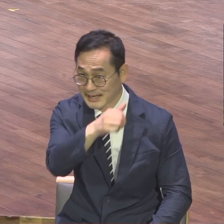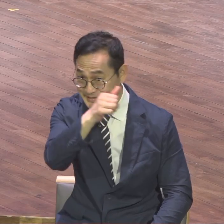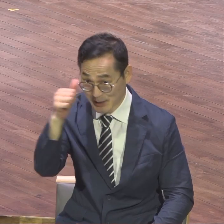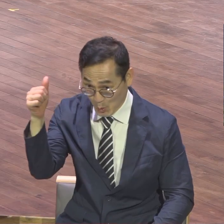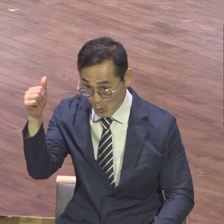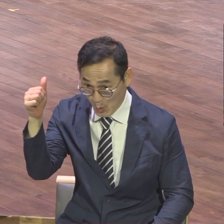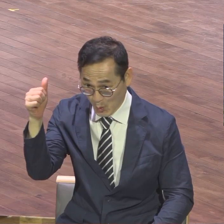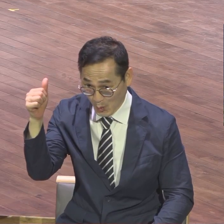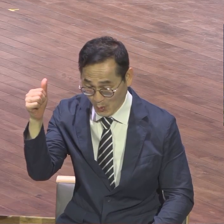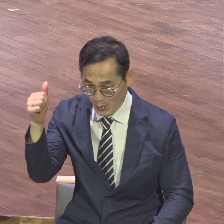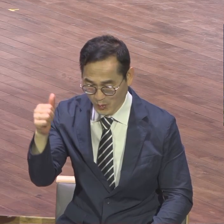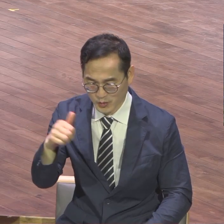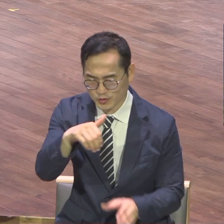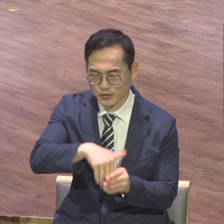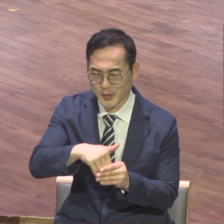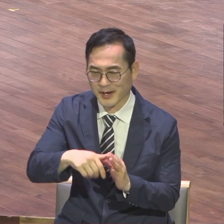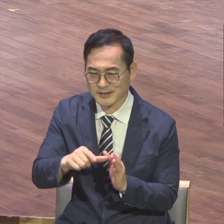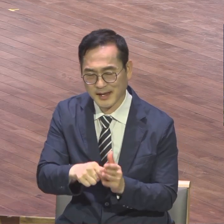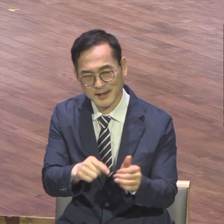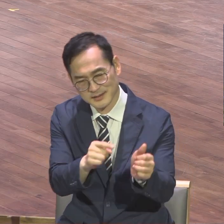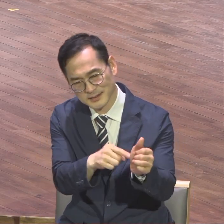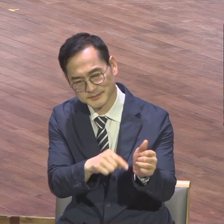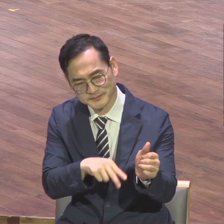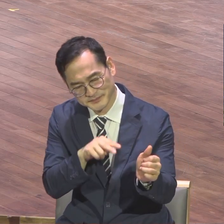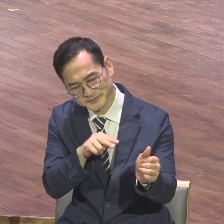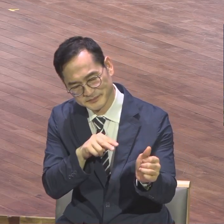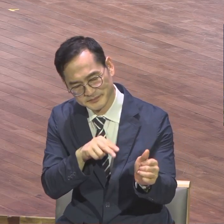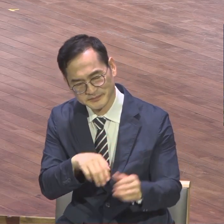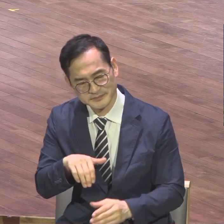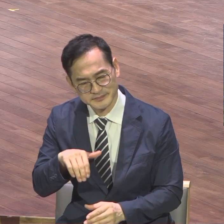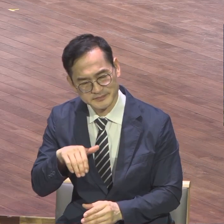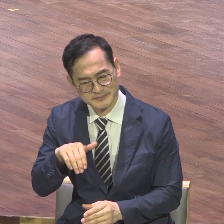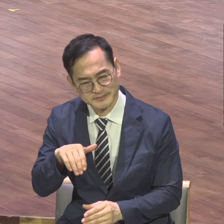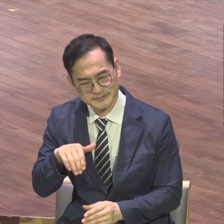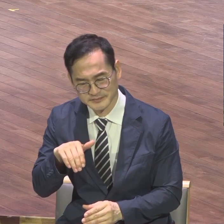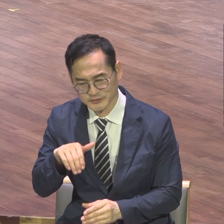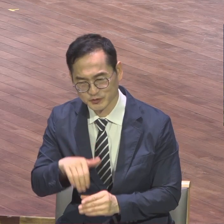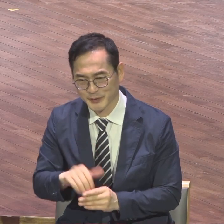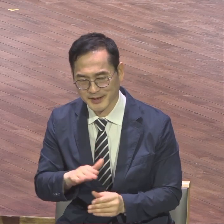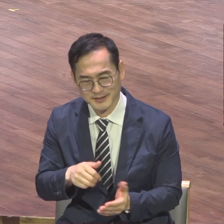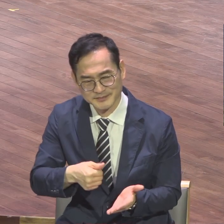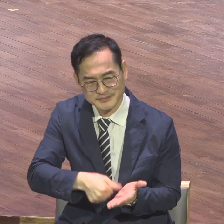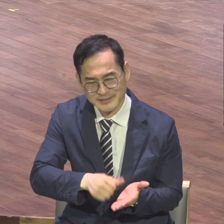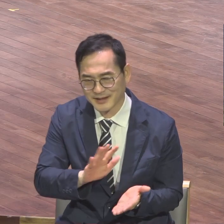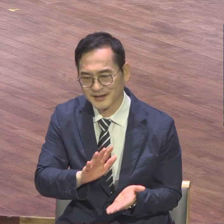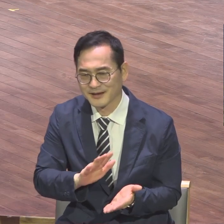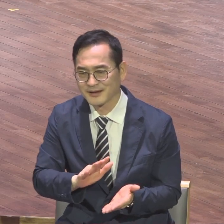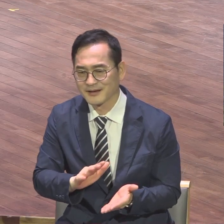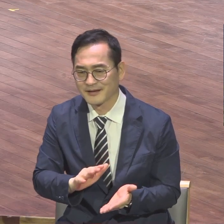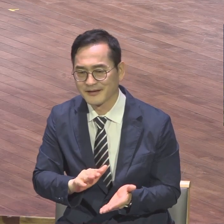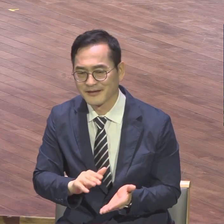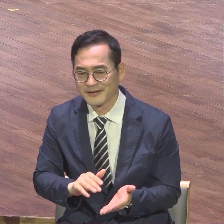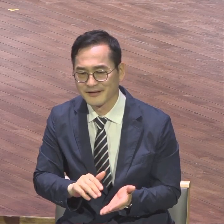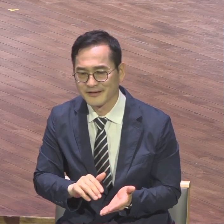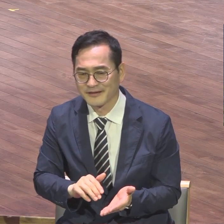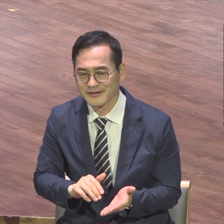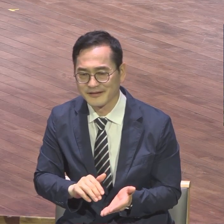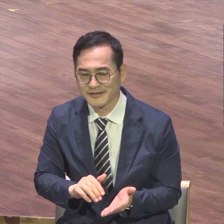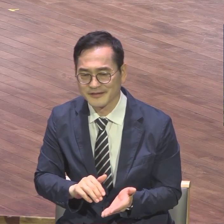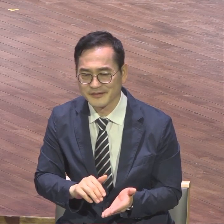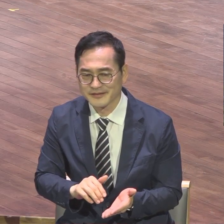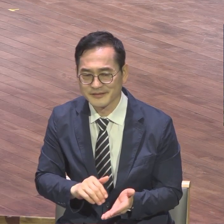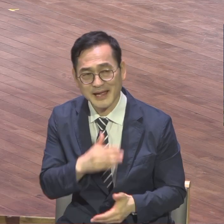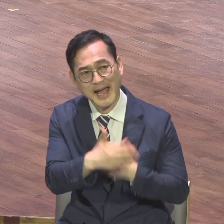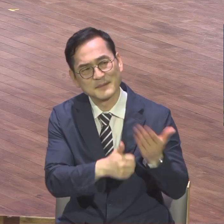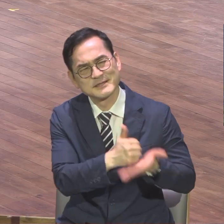한 명도 없습니다. 애지간해 갖고는 안 씁니다 이름을. 하나님 인정받고 사람 인정받는데